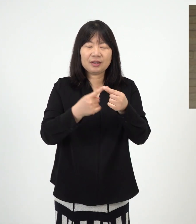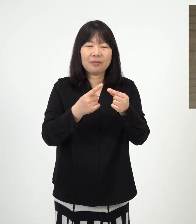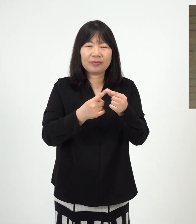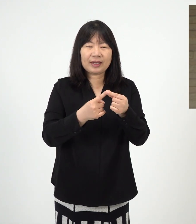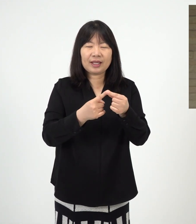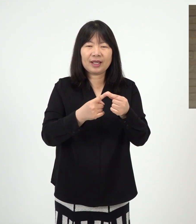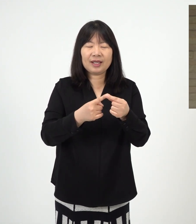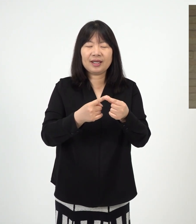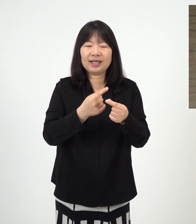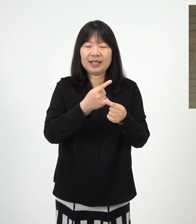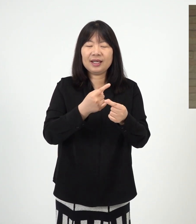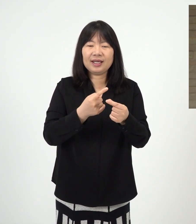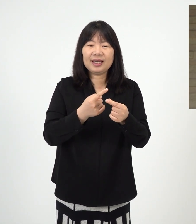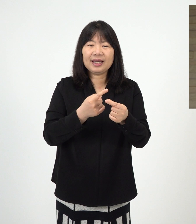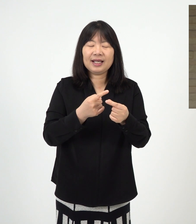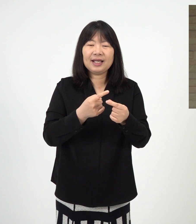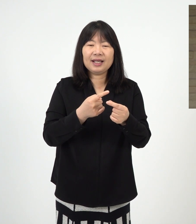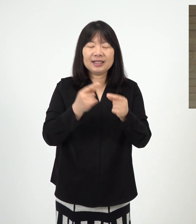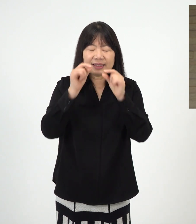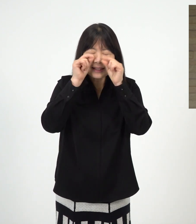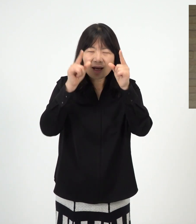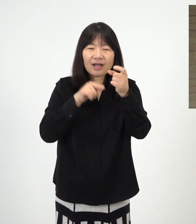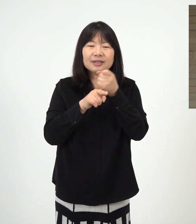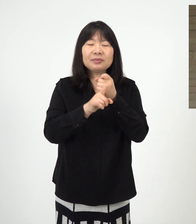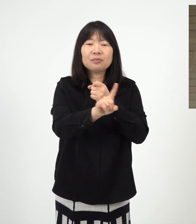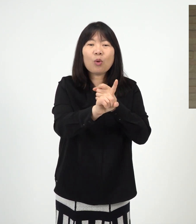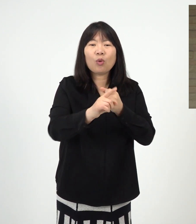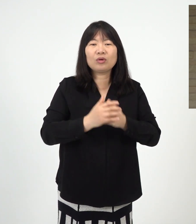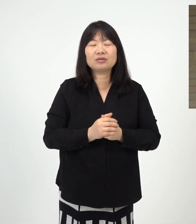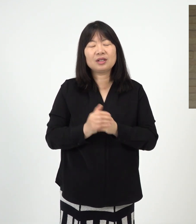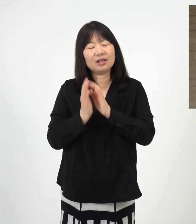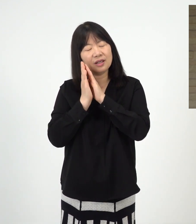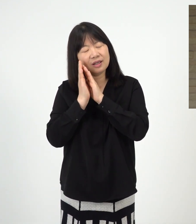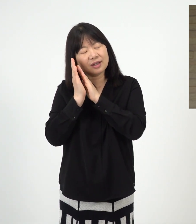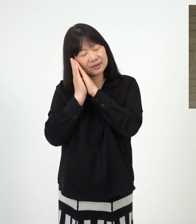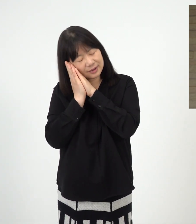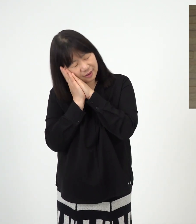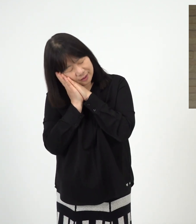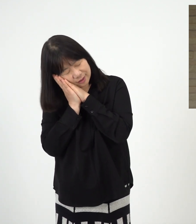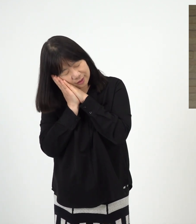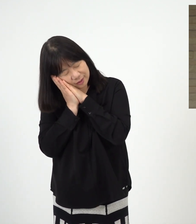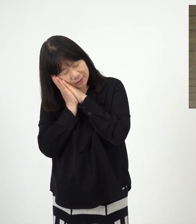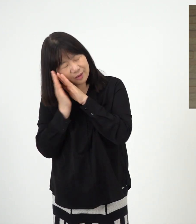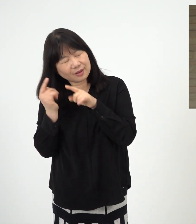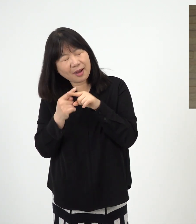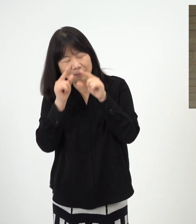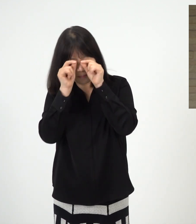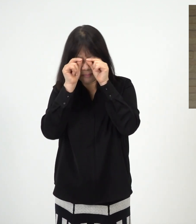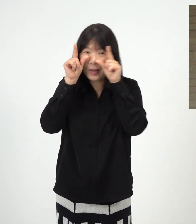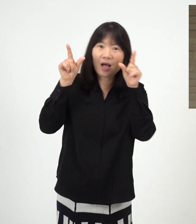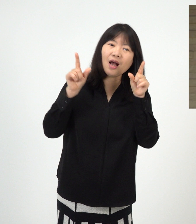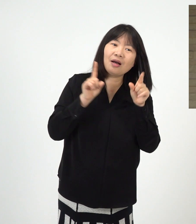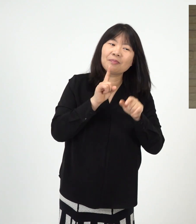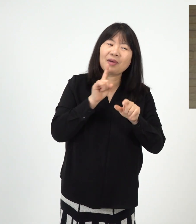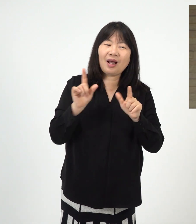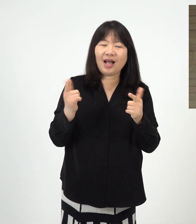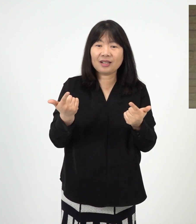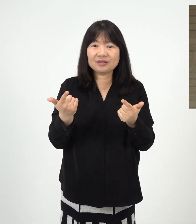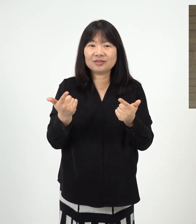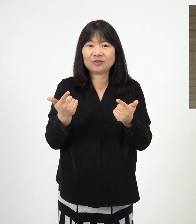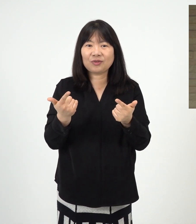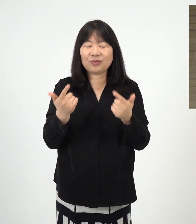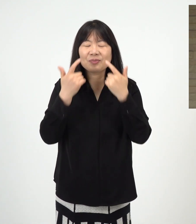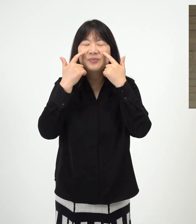의미는 물리적인 졸다가 잠에서 깨라는 그런 의미가 아니라는 사실은